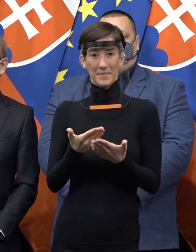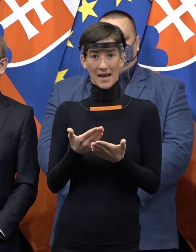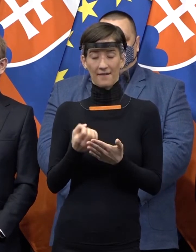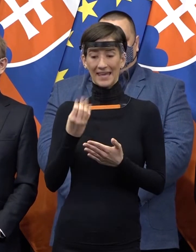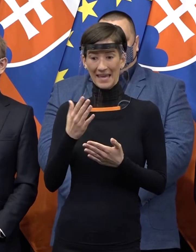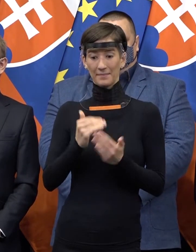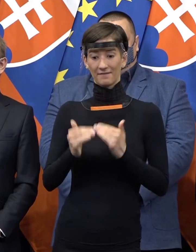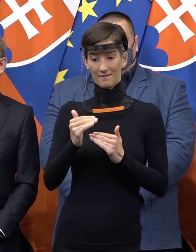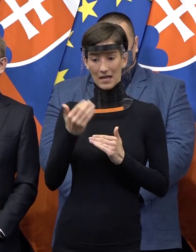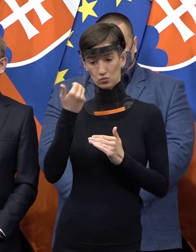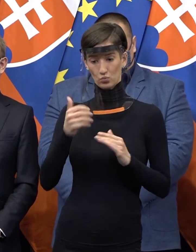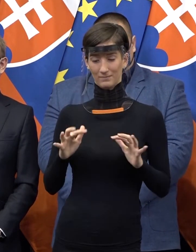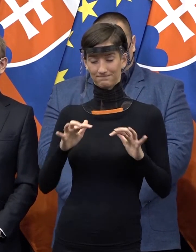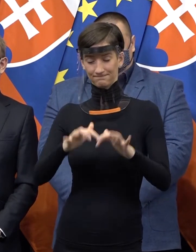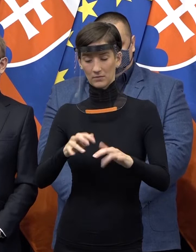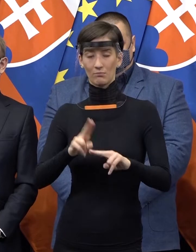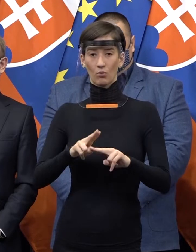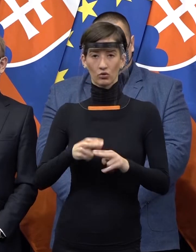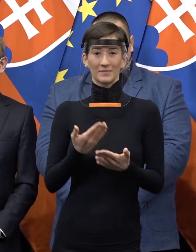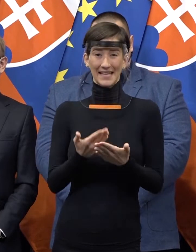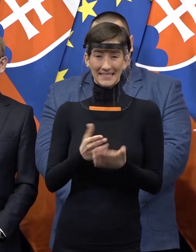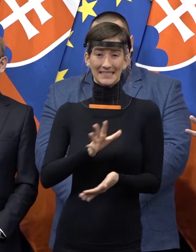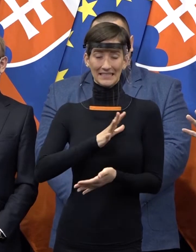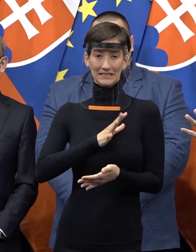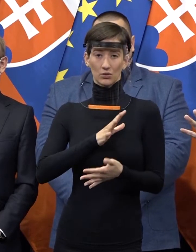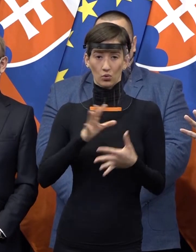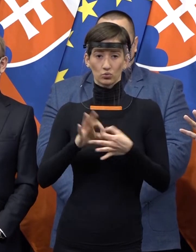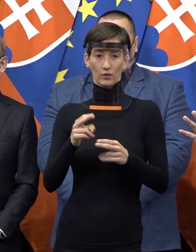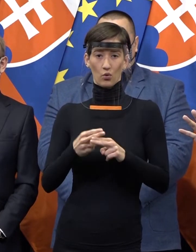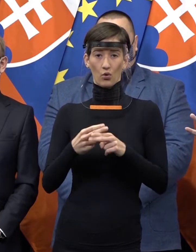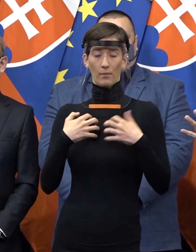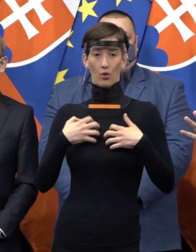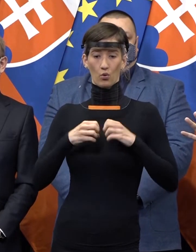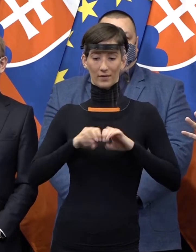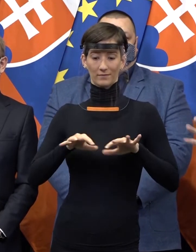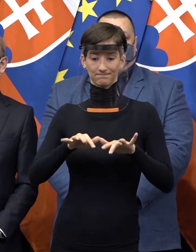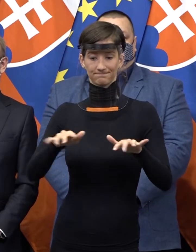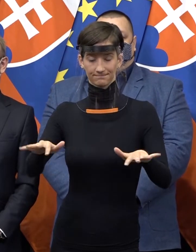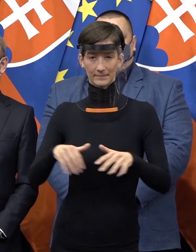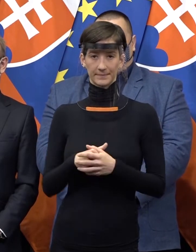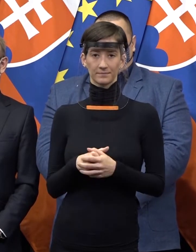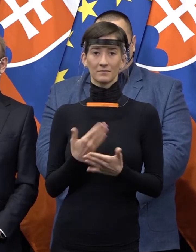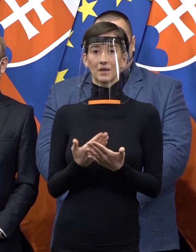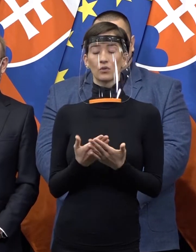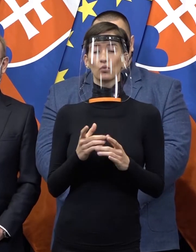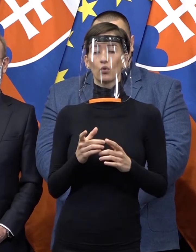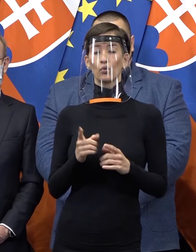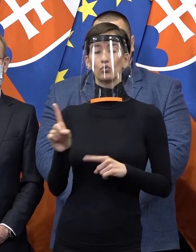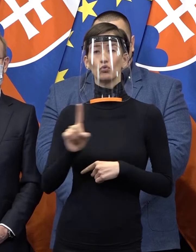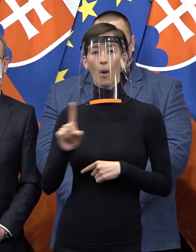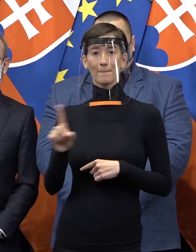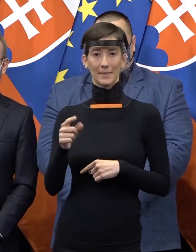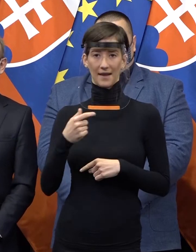menšom priestore. Tým pádom sme sa rozhodli nechať dopravu tak, ako je, aby sme neobmedzovali, ale